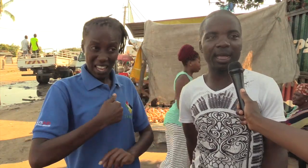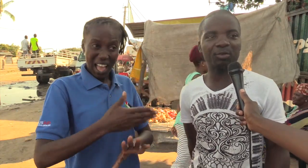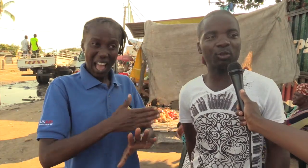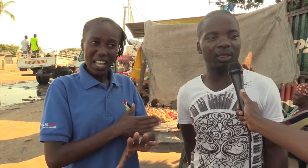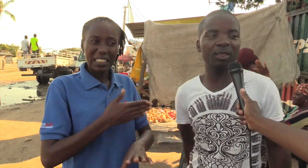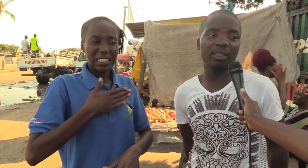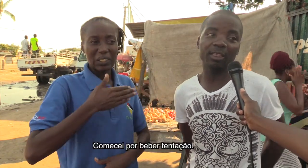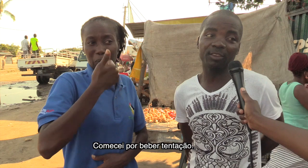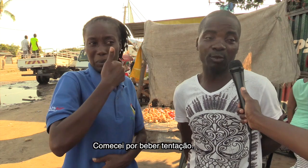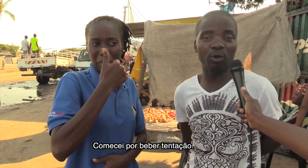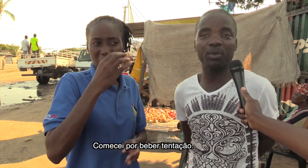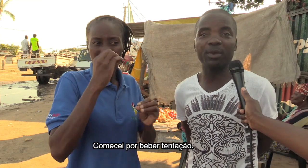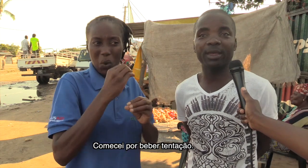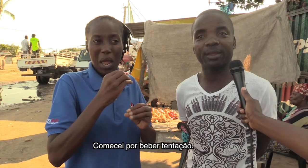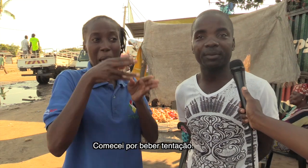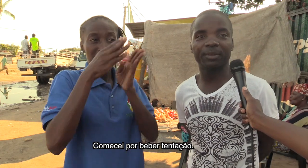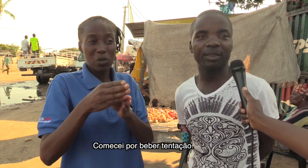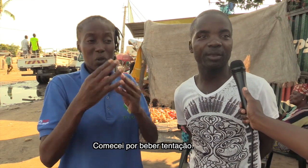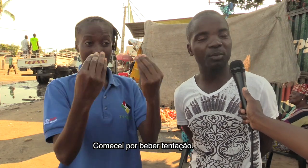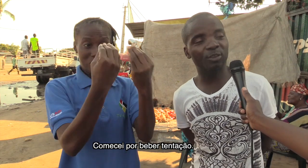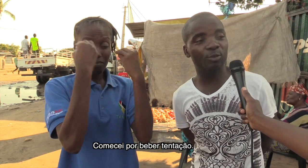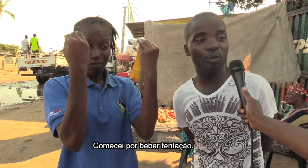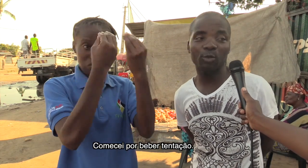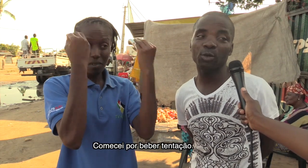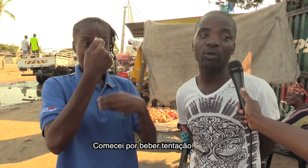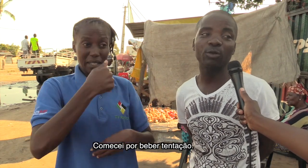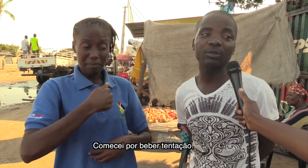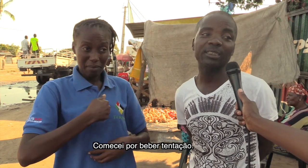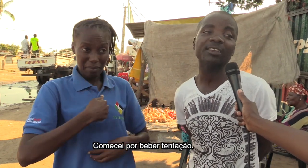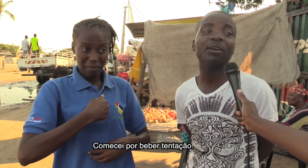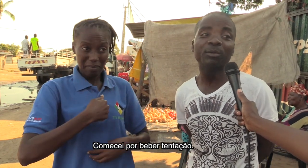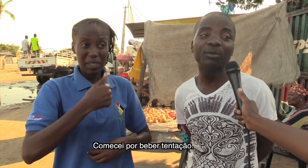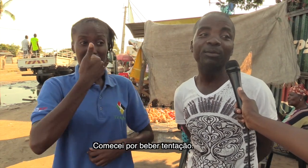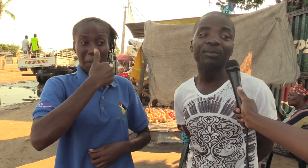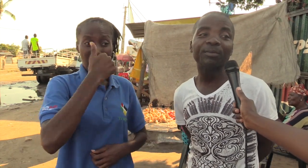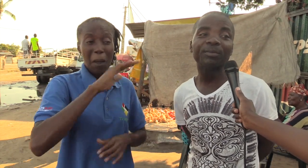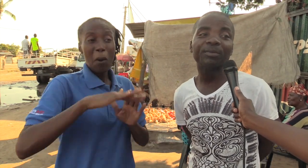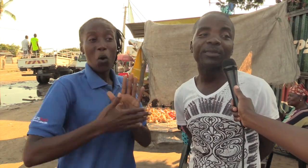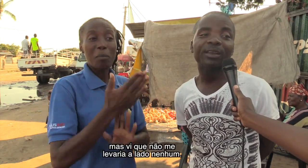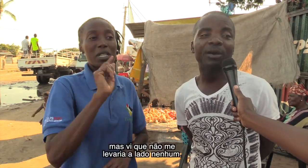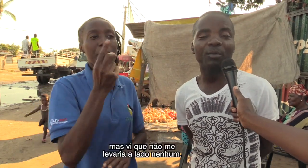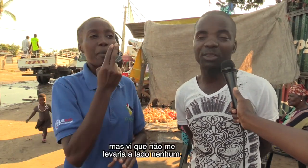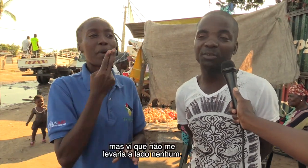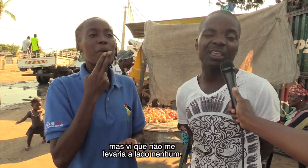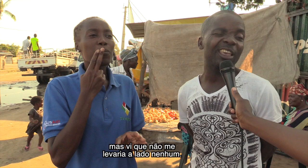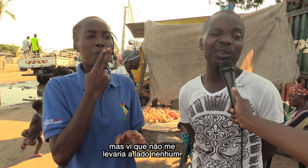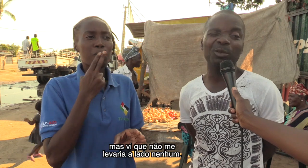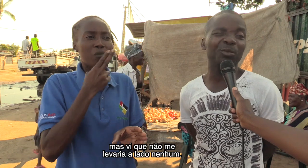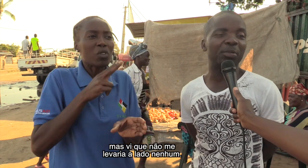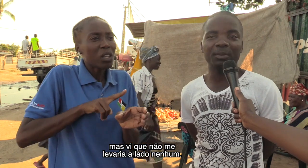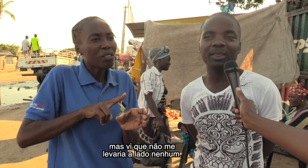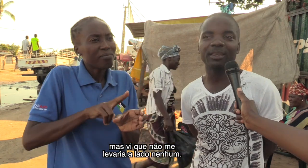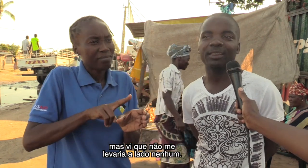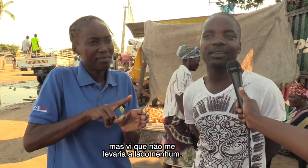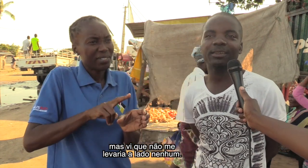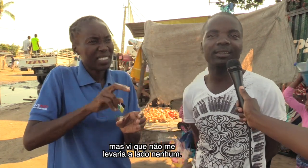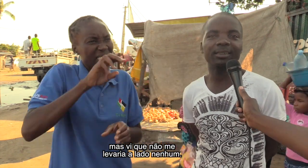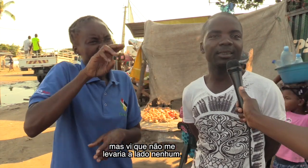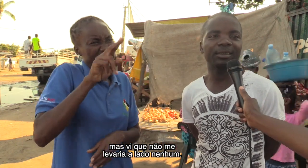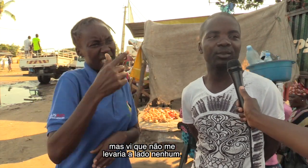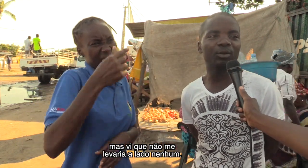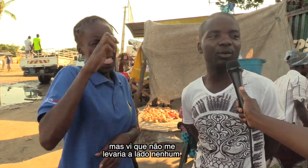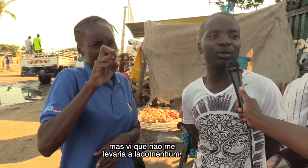A pessoa que me ensinou a beber, me ensinou com tentação. Mas vi que aquilo, para mim,